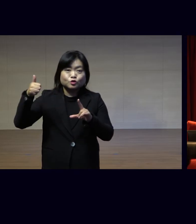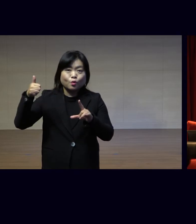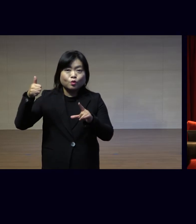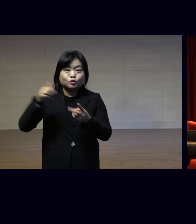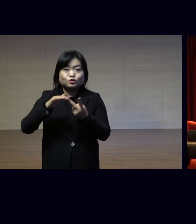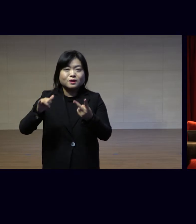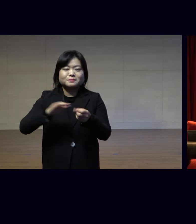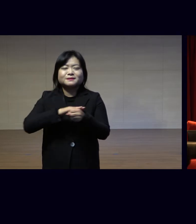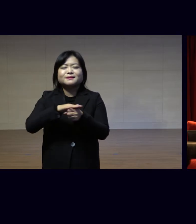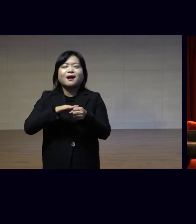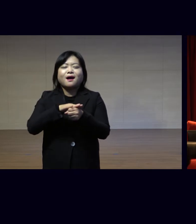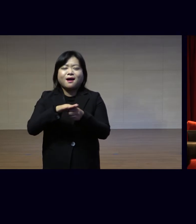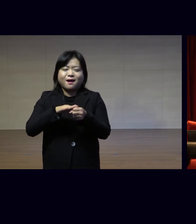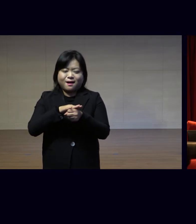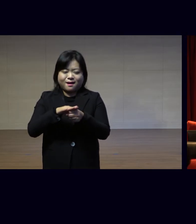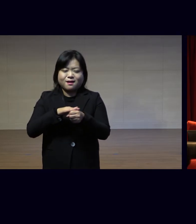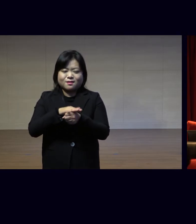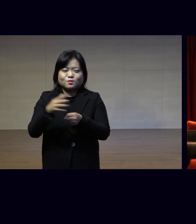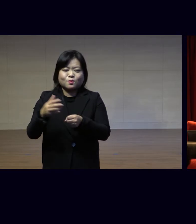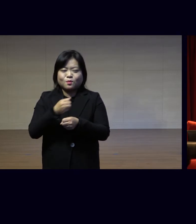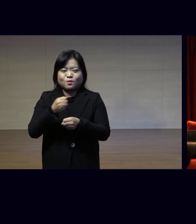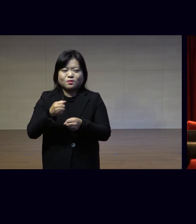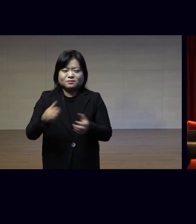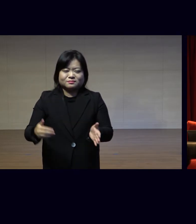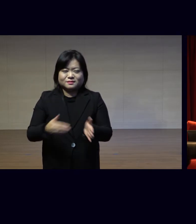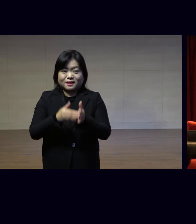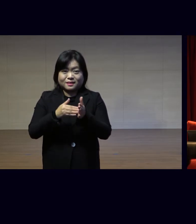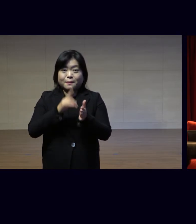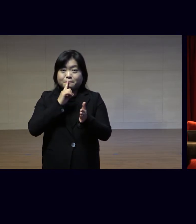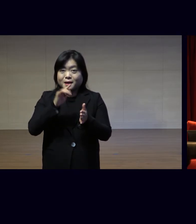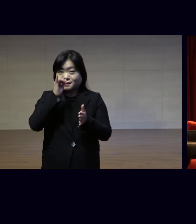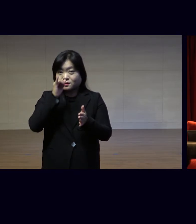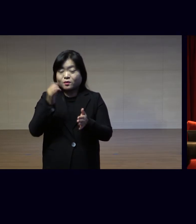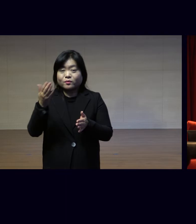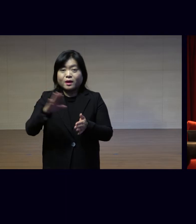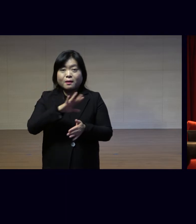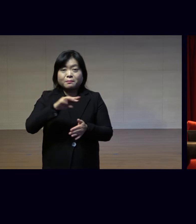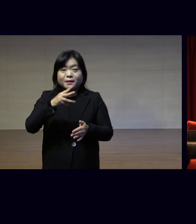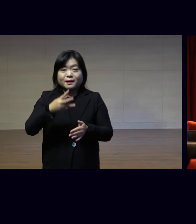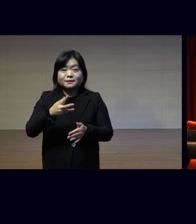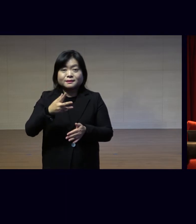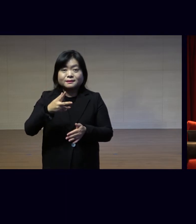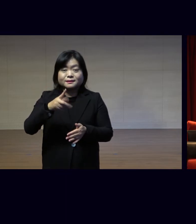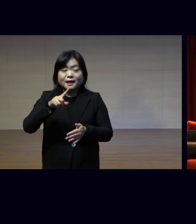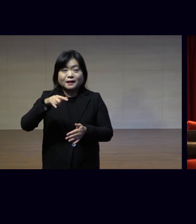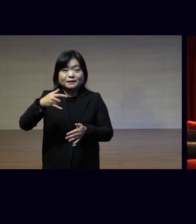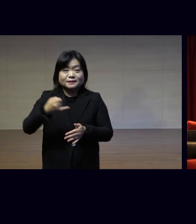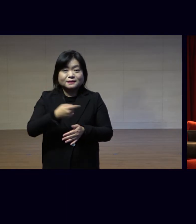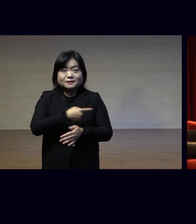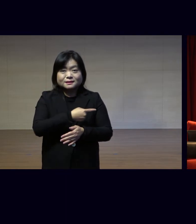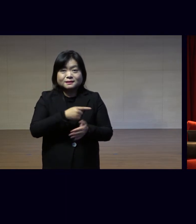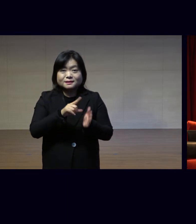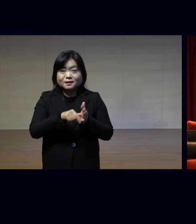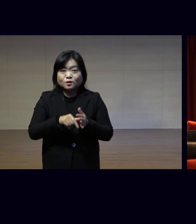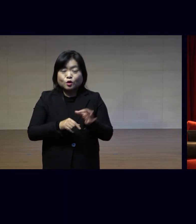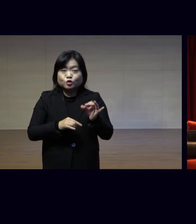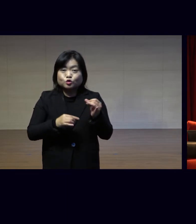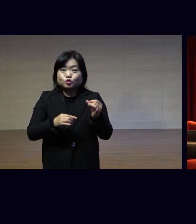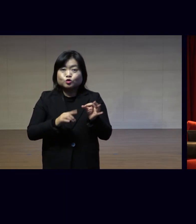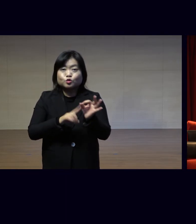이제 사랑으로서 결혼했다 이런. 근데 발자크 때는 본인은